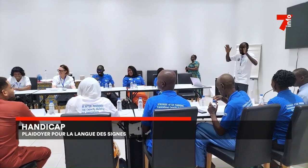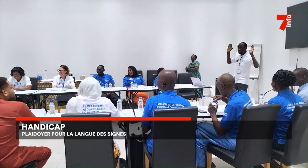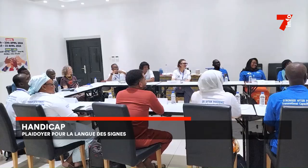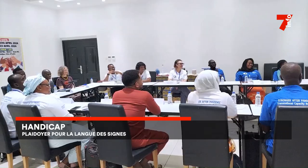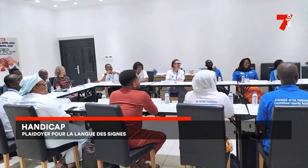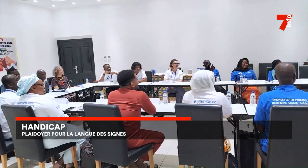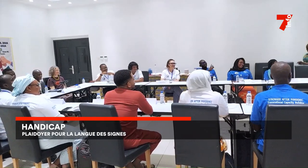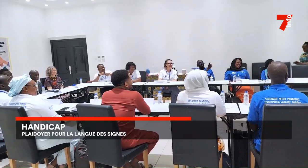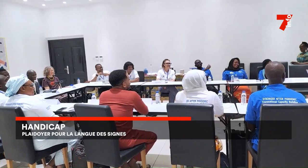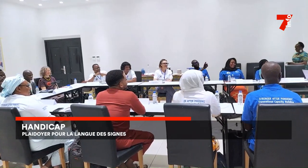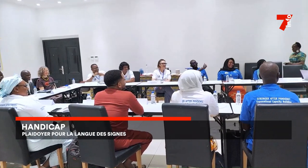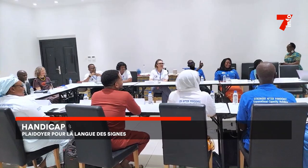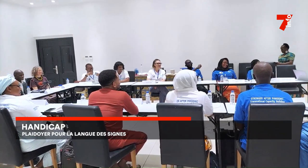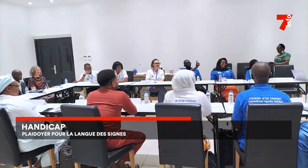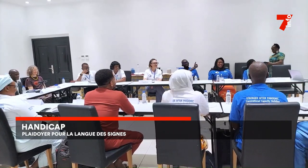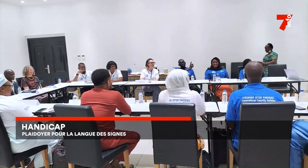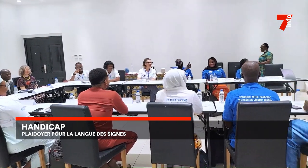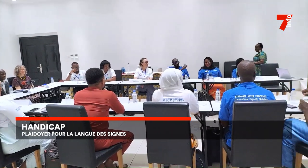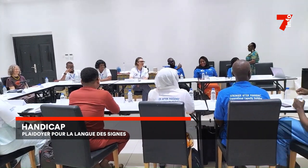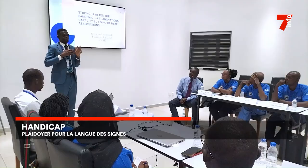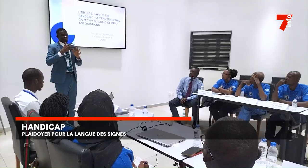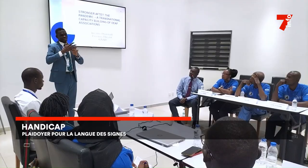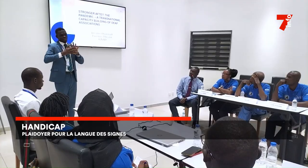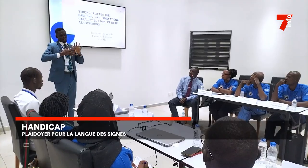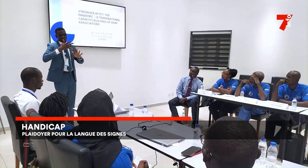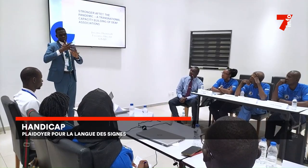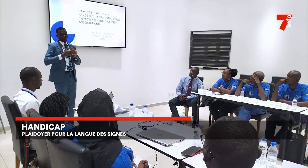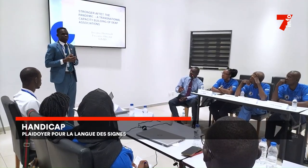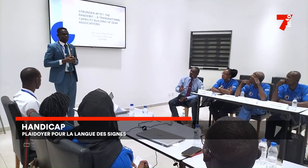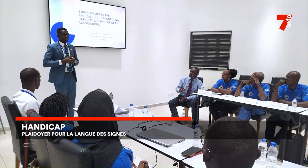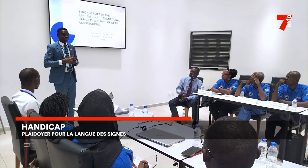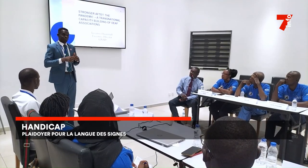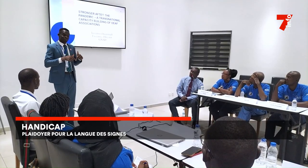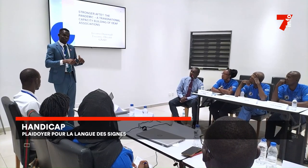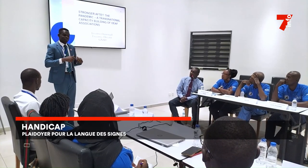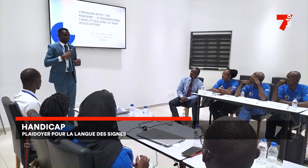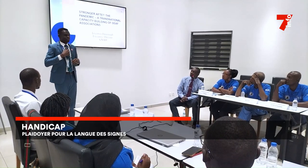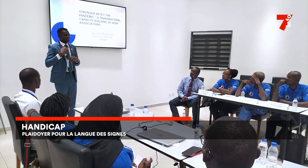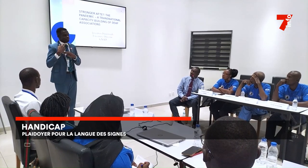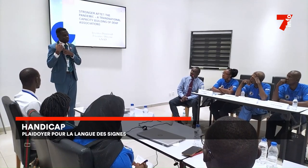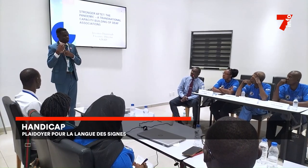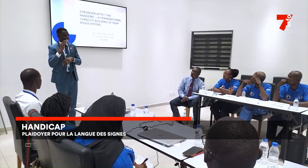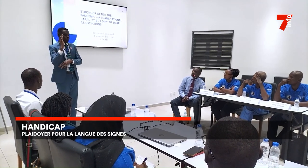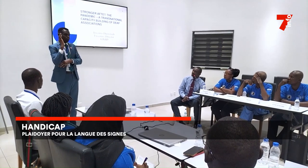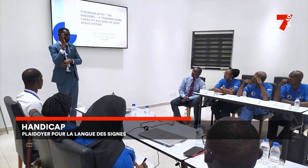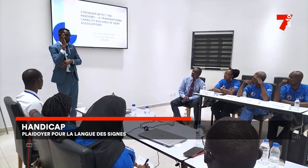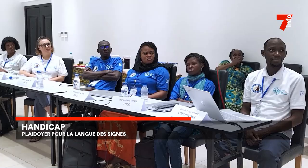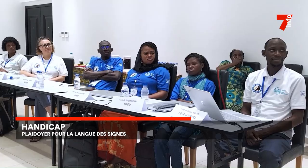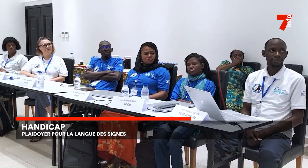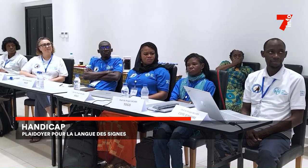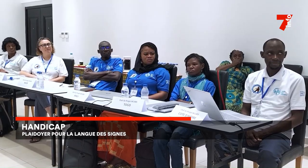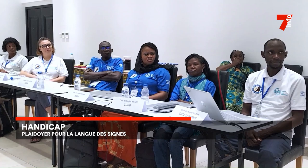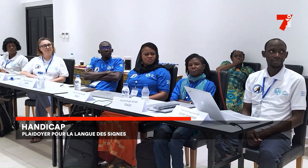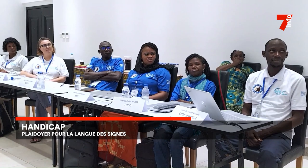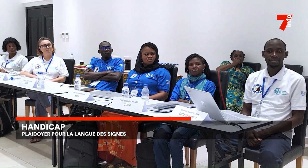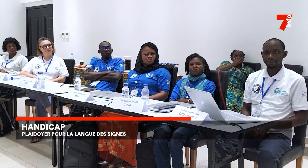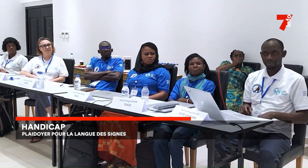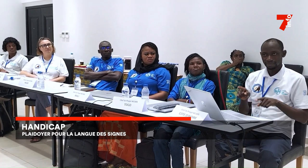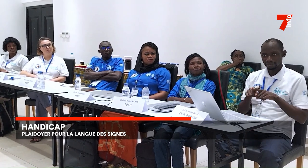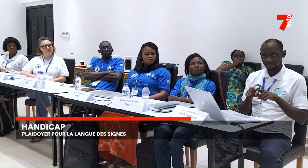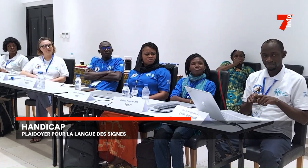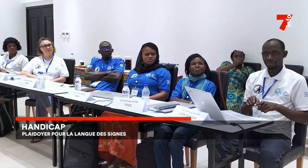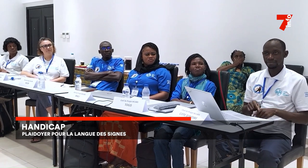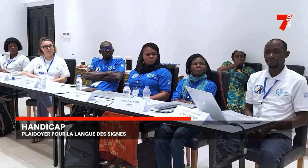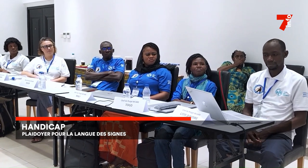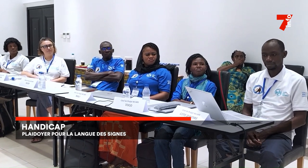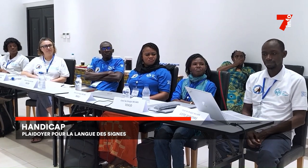malentendantes. Réunis à Abidjan, les acteurs du projet WCARS ont vu leur capacité renforcée au